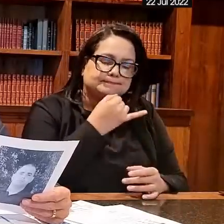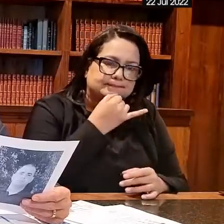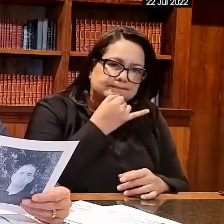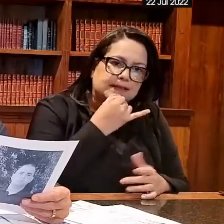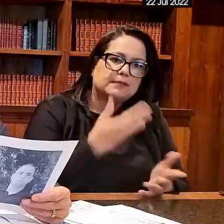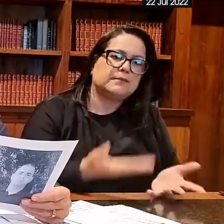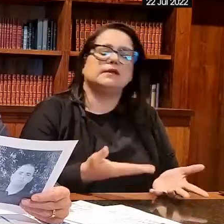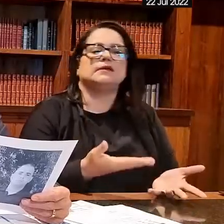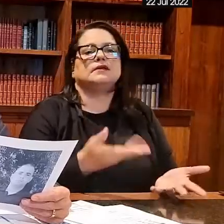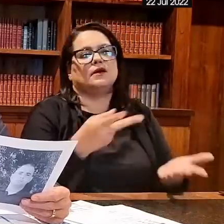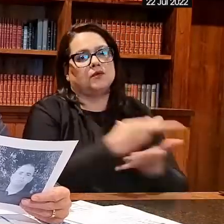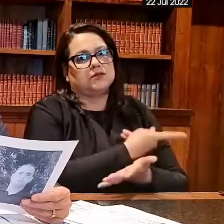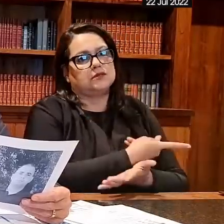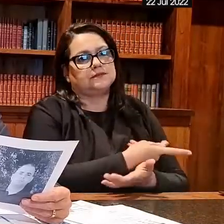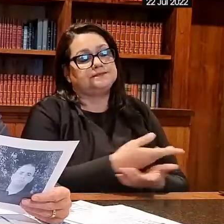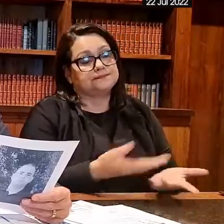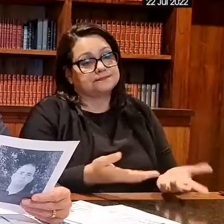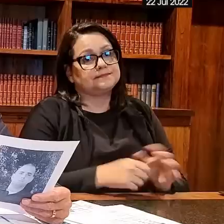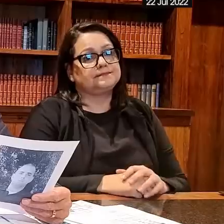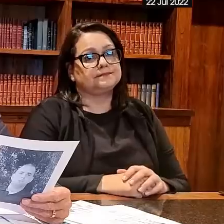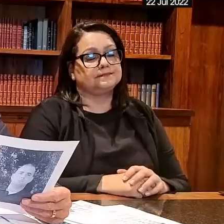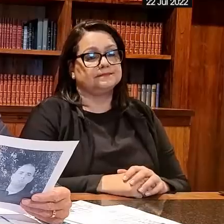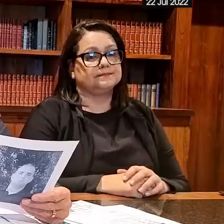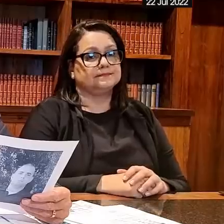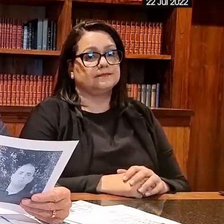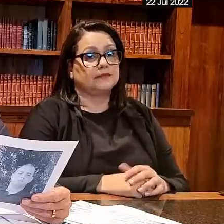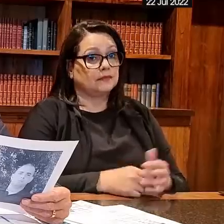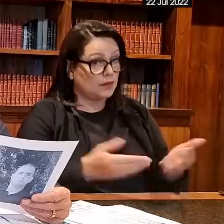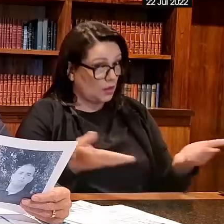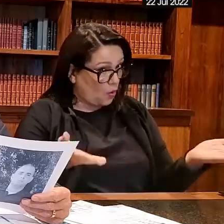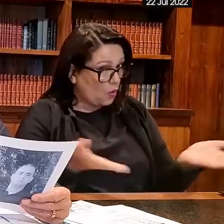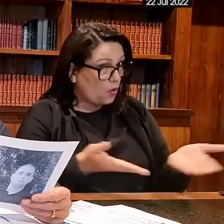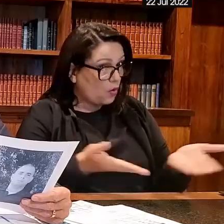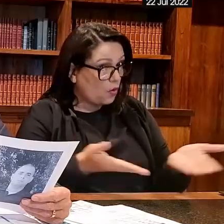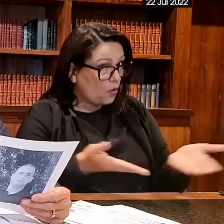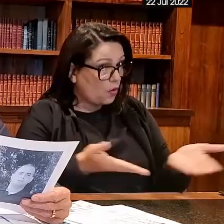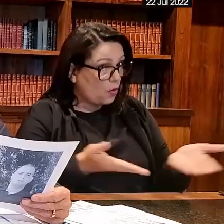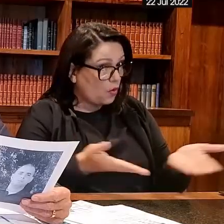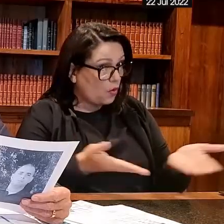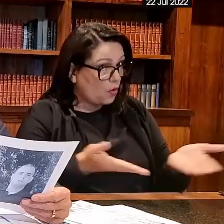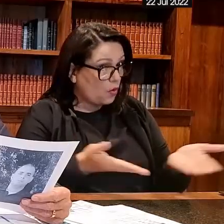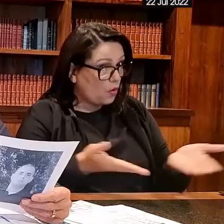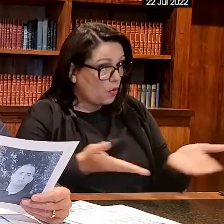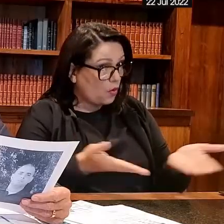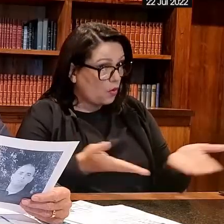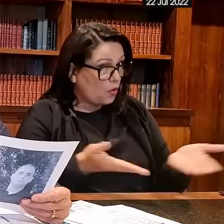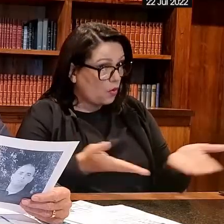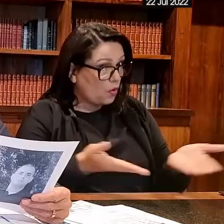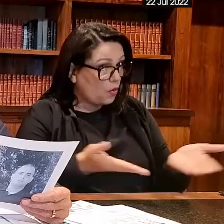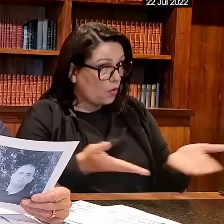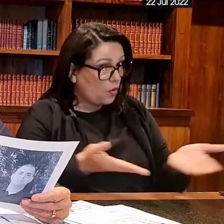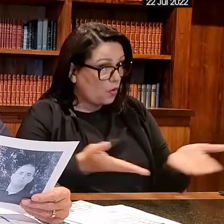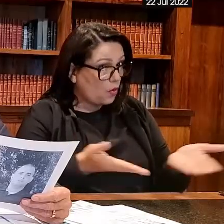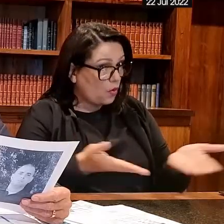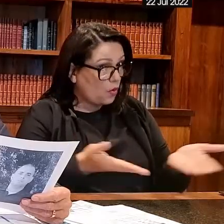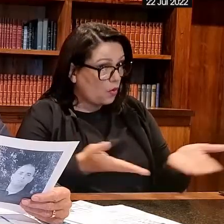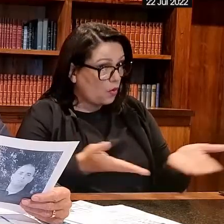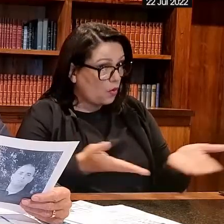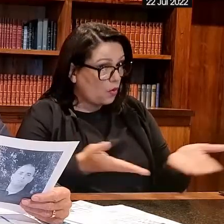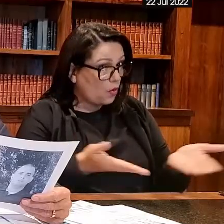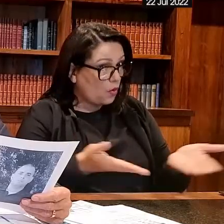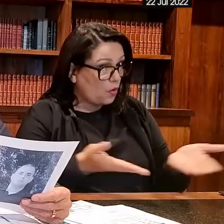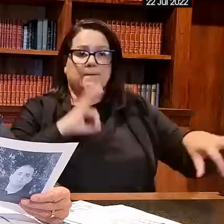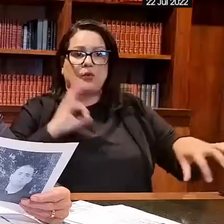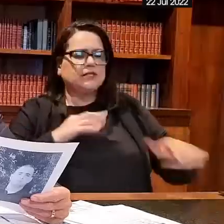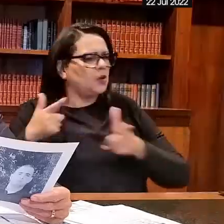e Organize né até hoje o Rio de Janeiro terá disposição onde a polícia militar não pode agir